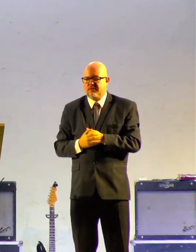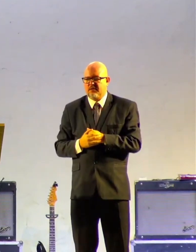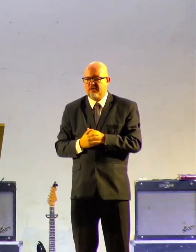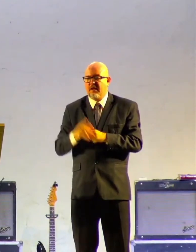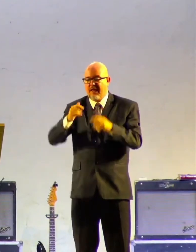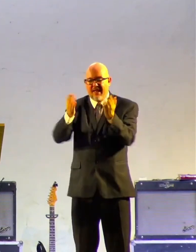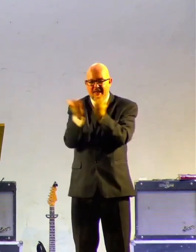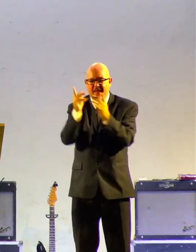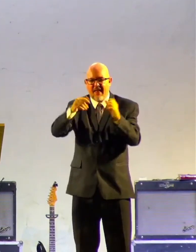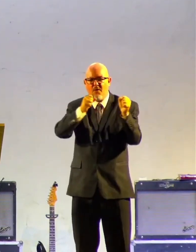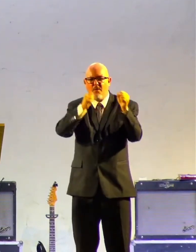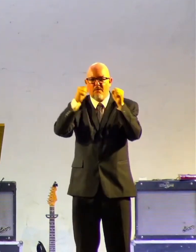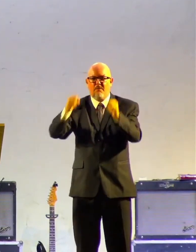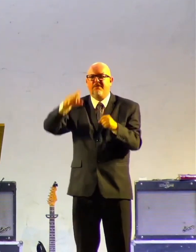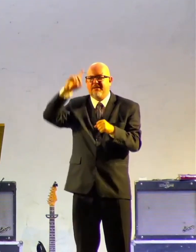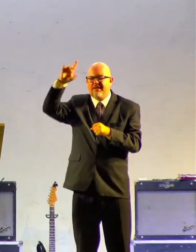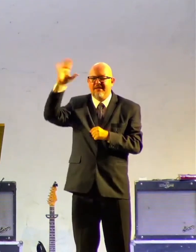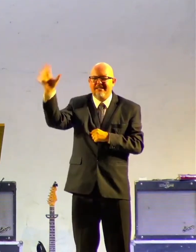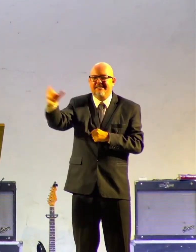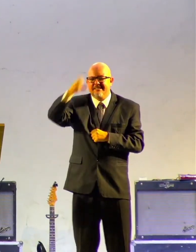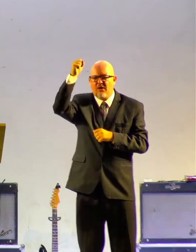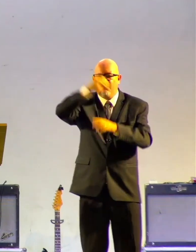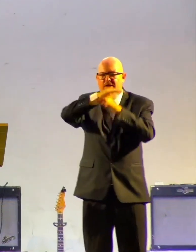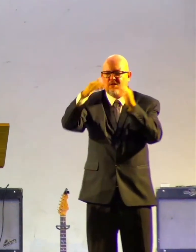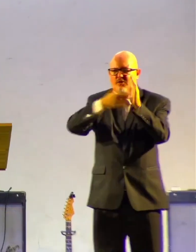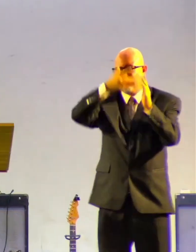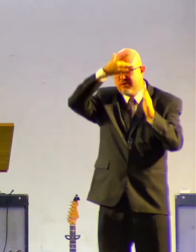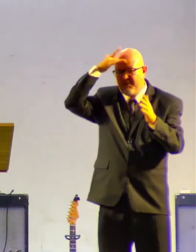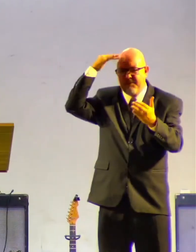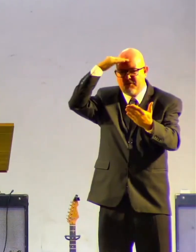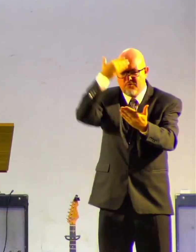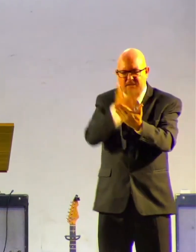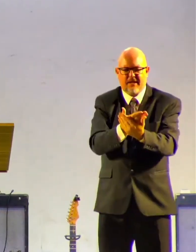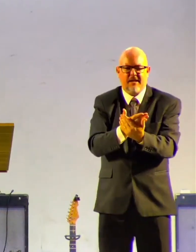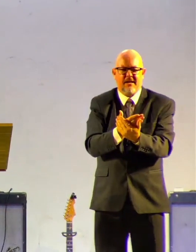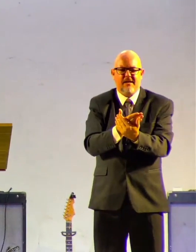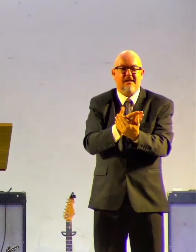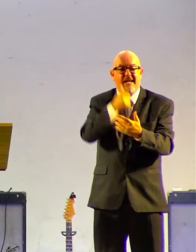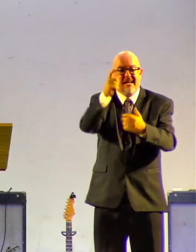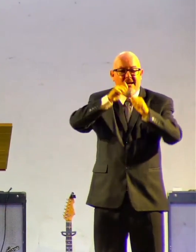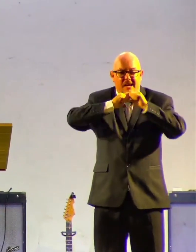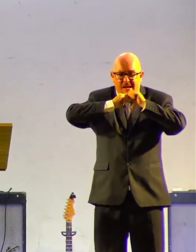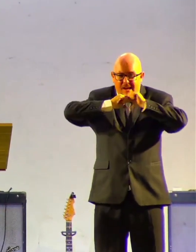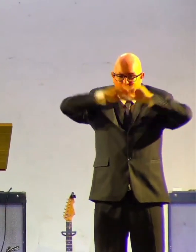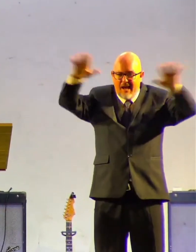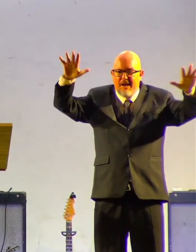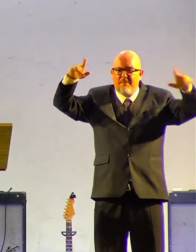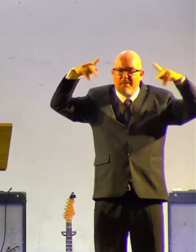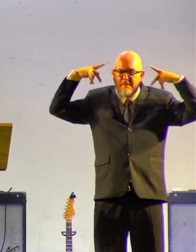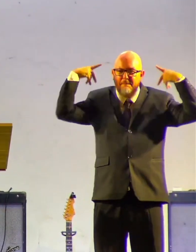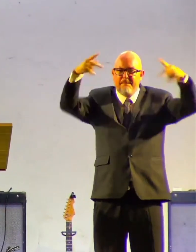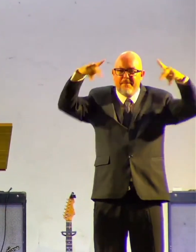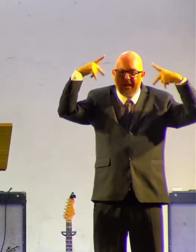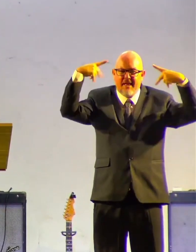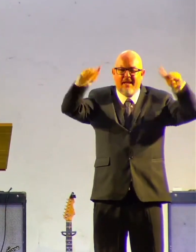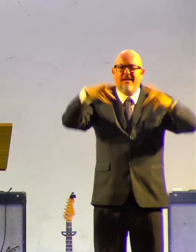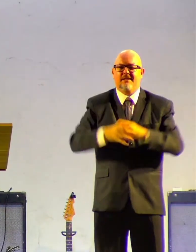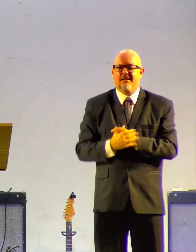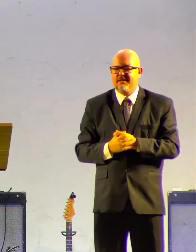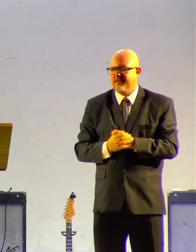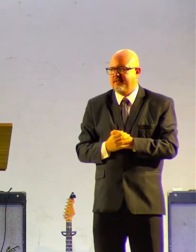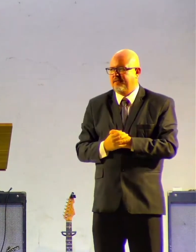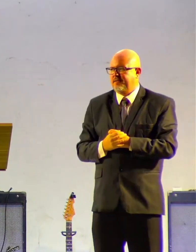O Evangelho é o poder de Deus para a salvação de todo aquele que crê. Abra sua boca, pregue a